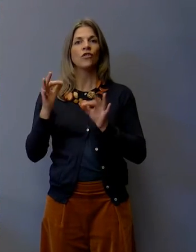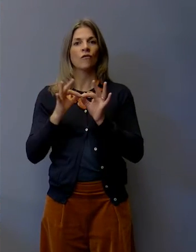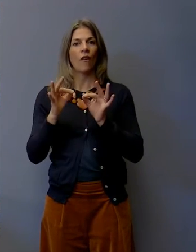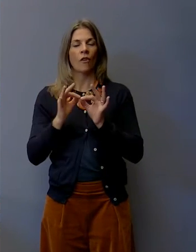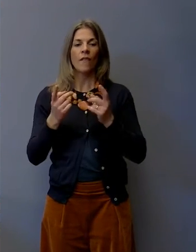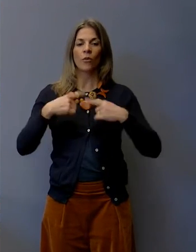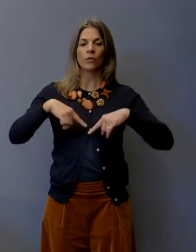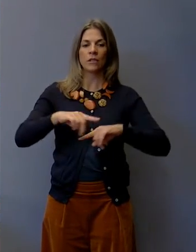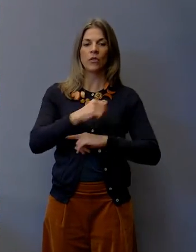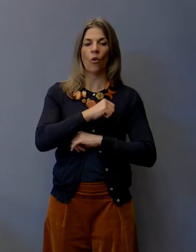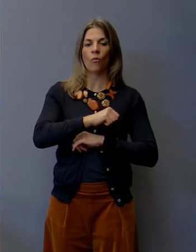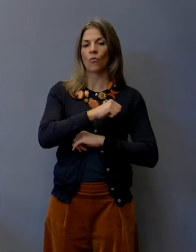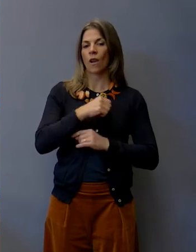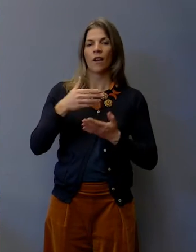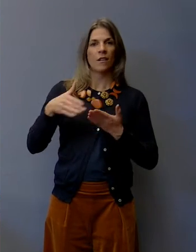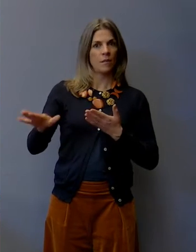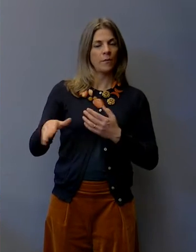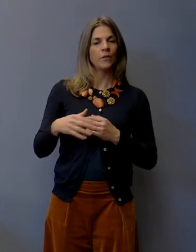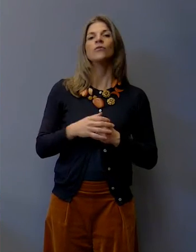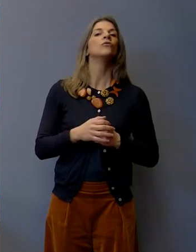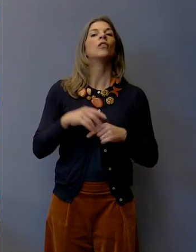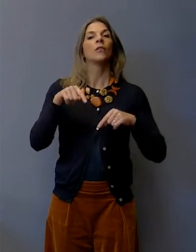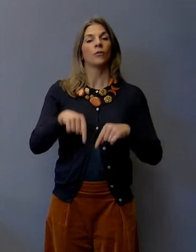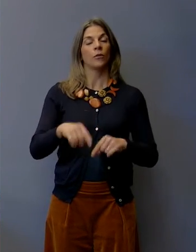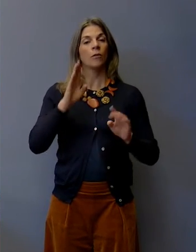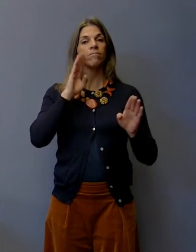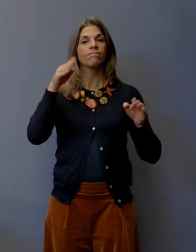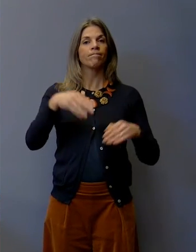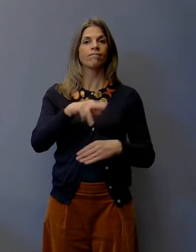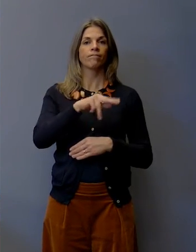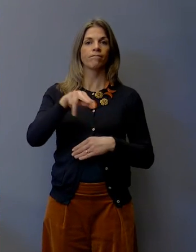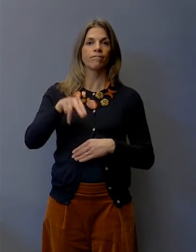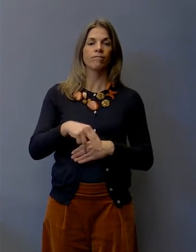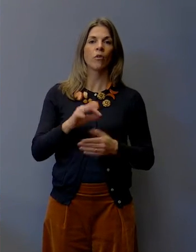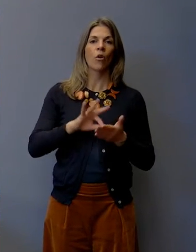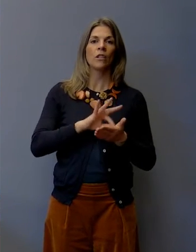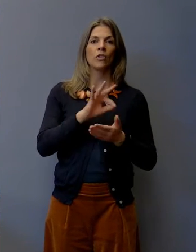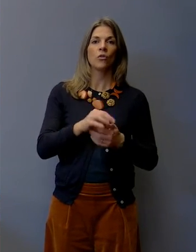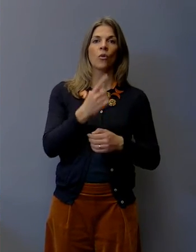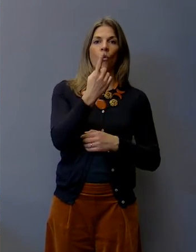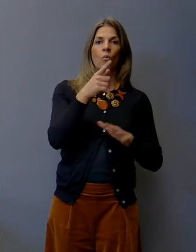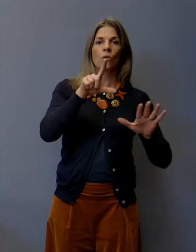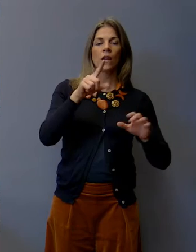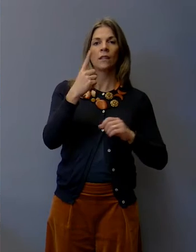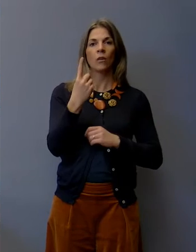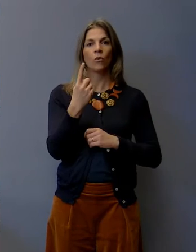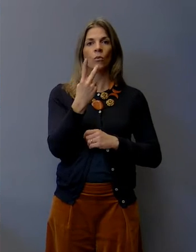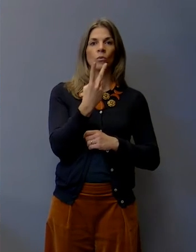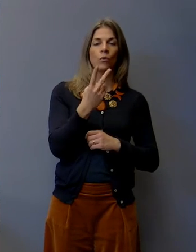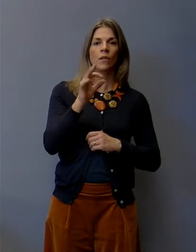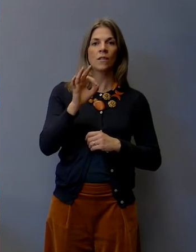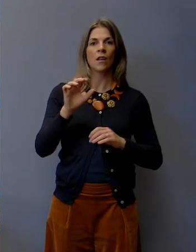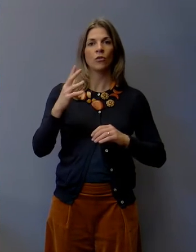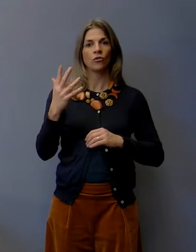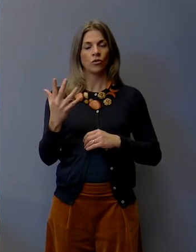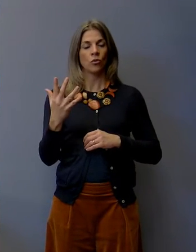respinge pongo ora in votazione gli ordini del giorno 17 1 e 2 0 5 con parere